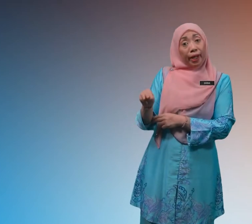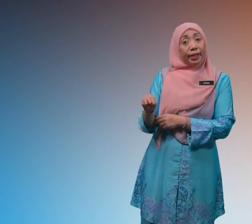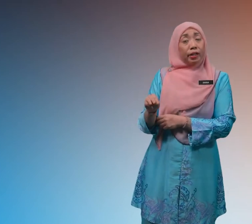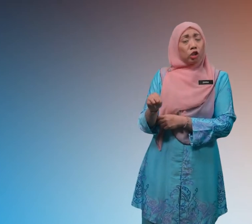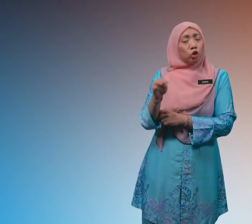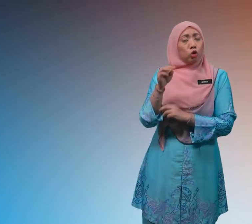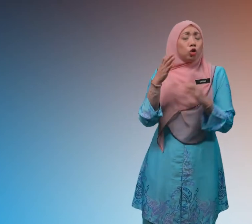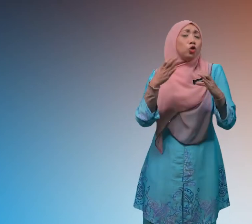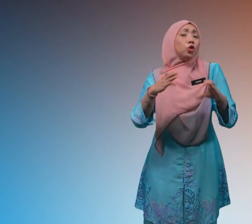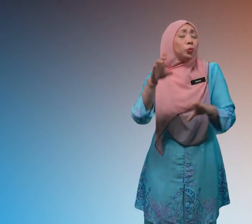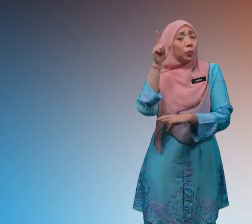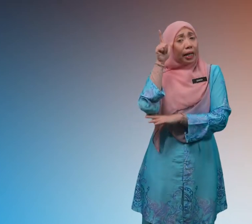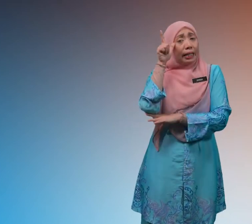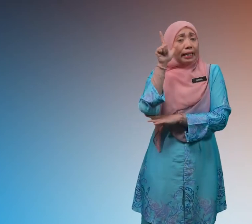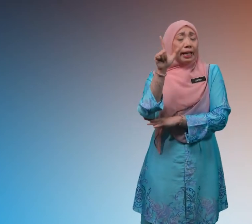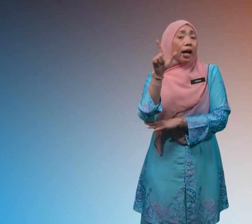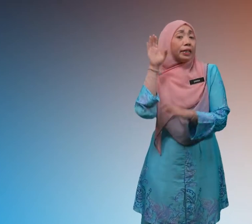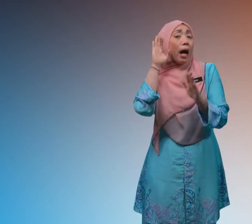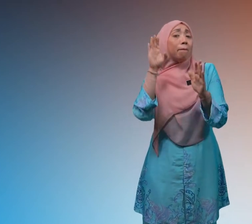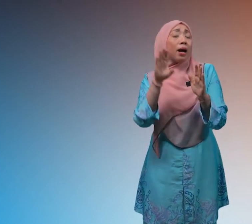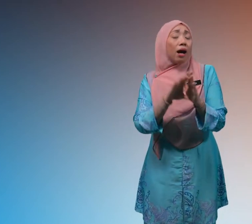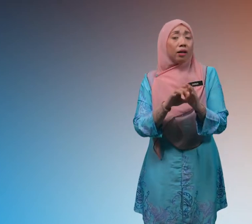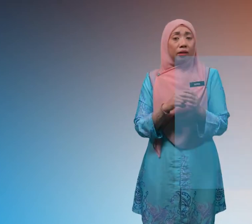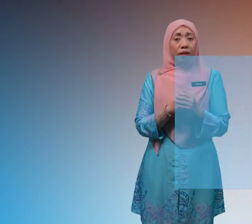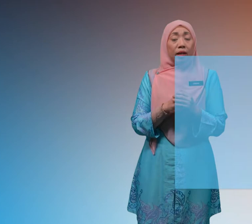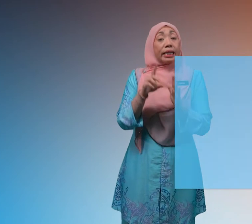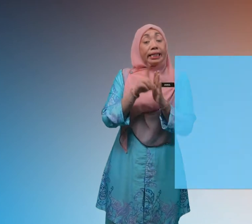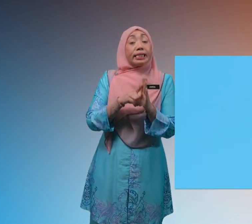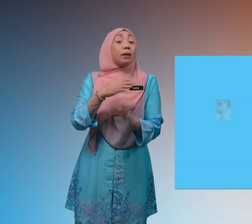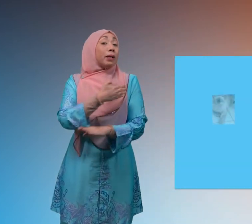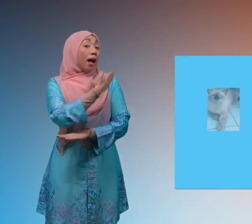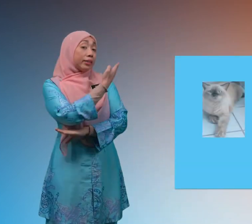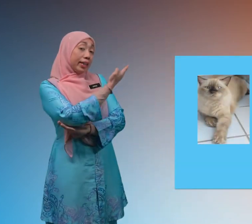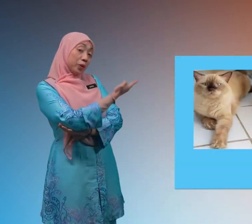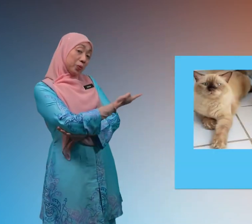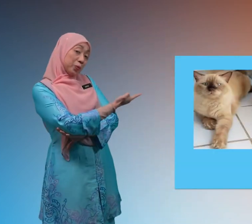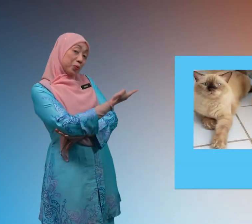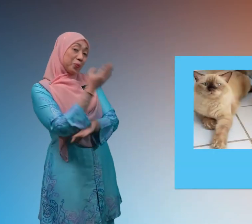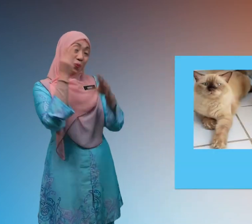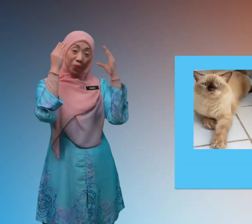Murid-murid, cuba lihat gambar di sebelah cikgu.